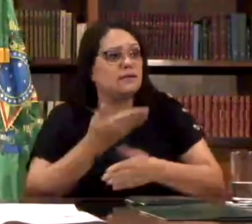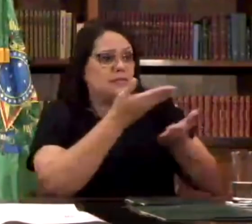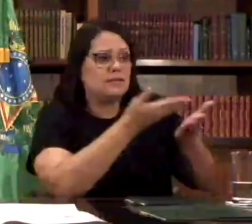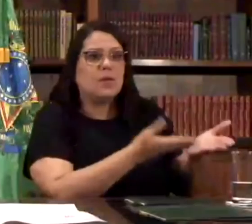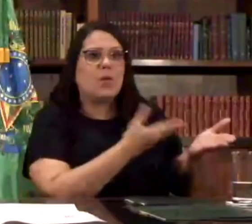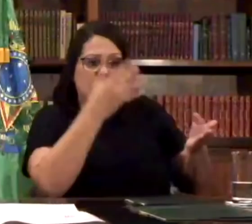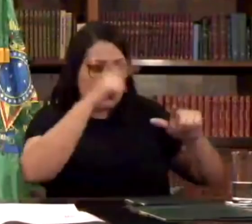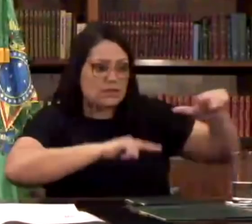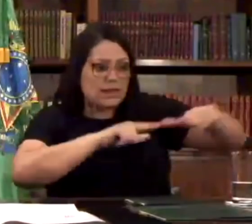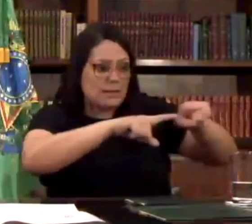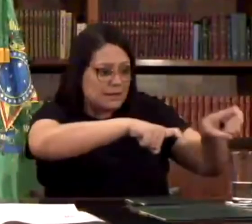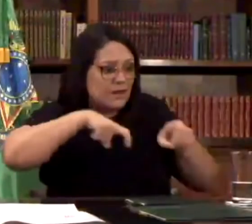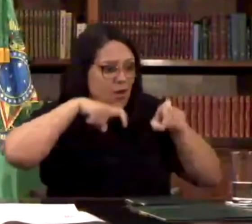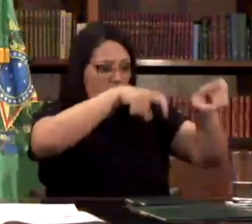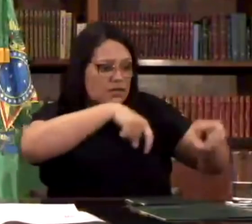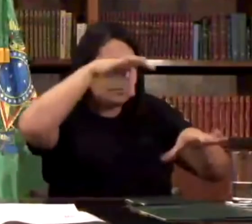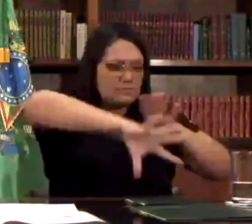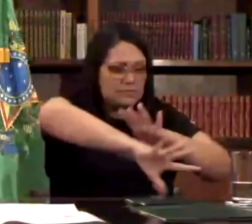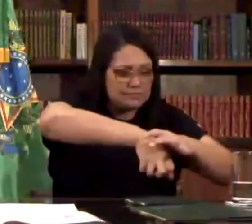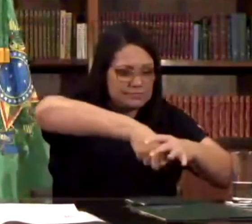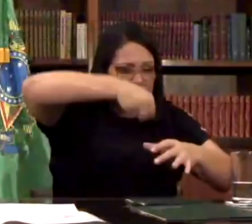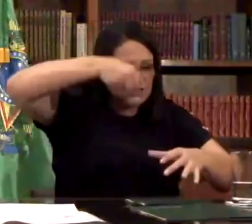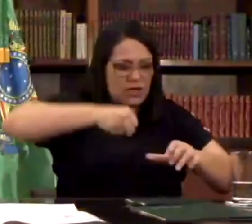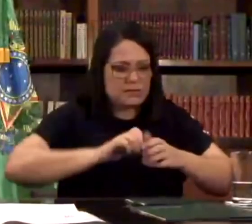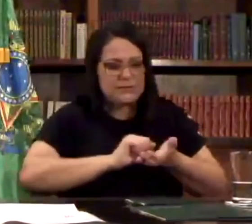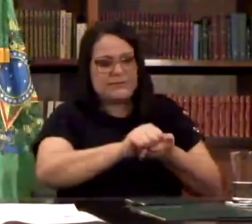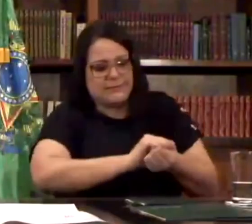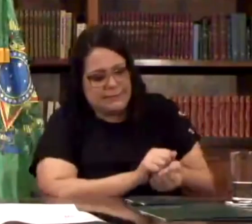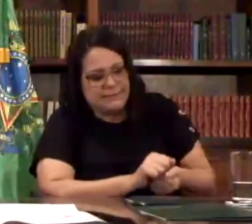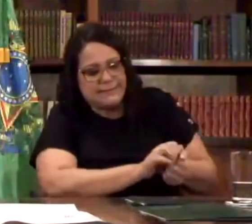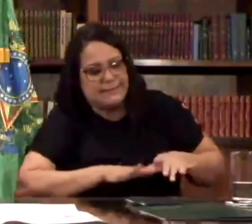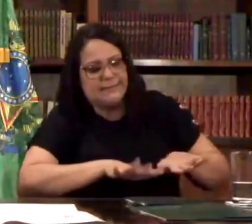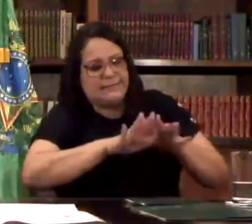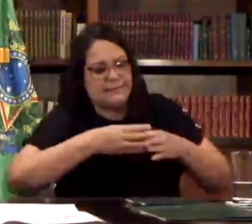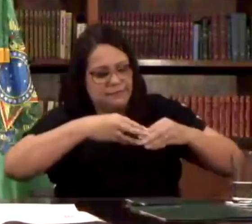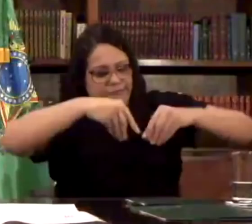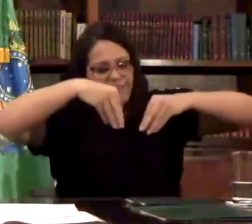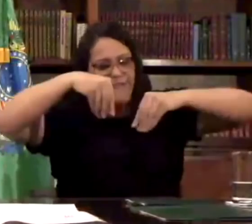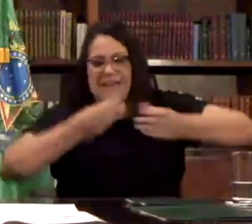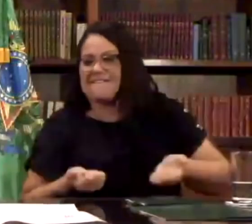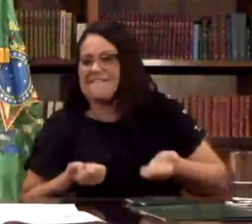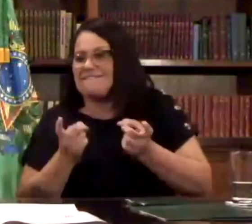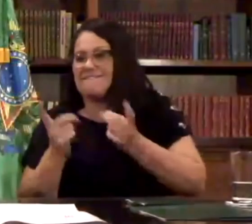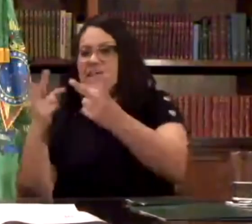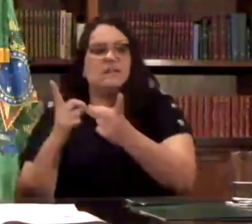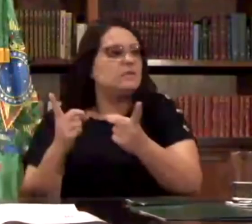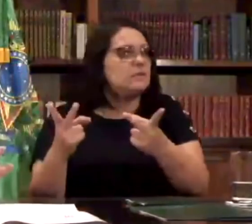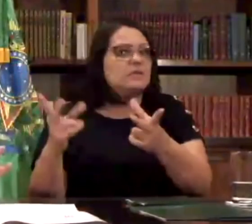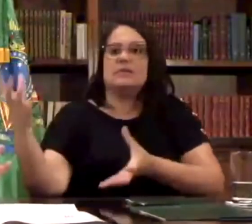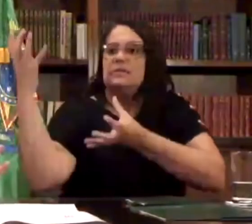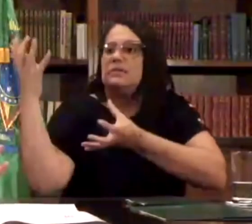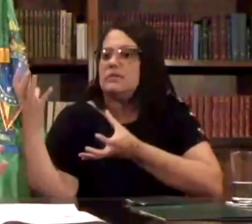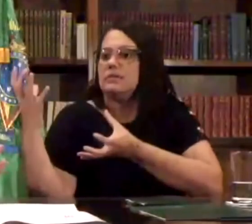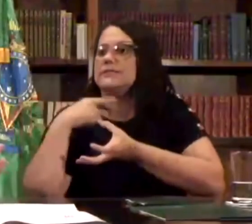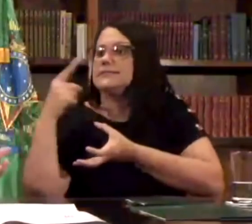vive de plantar e fazer farinha de mandioca, jogar um saco de mandioca fora, é o fim do mundo. Esse cara volta